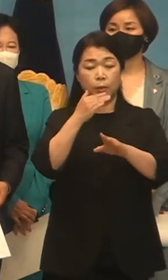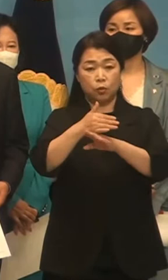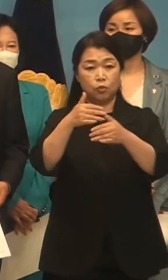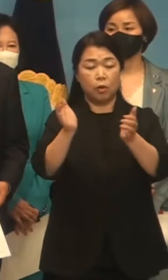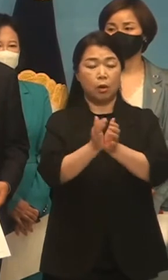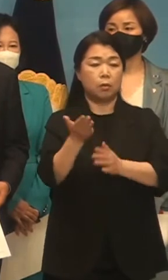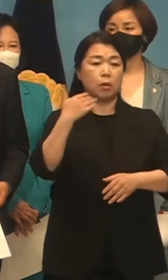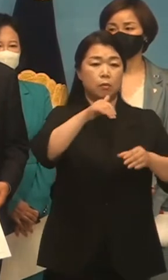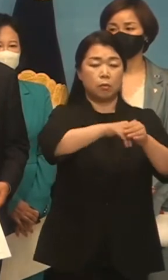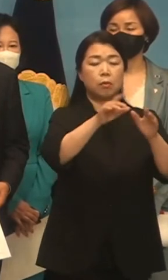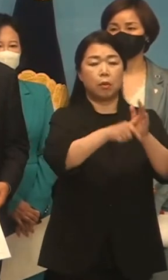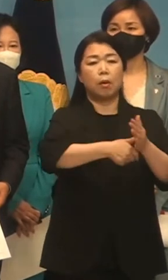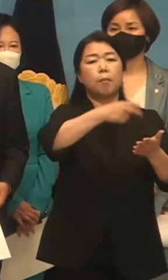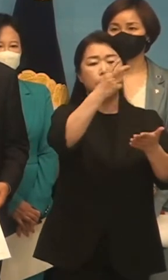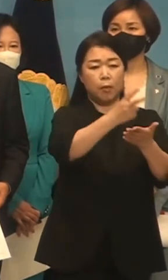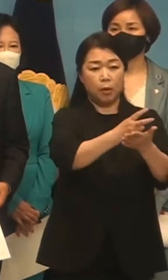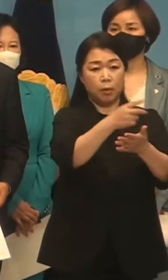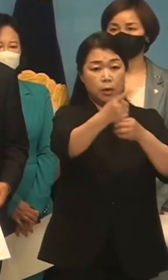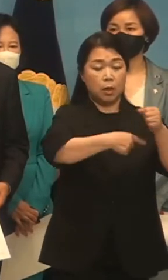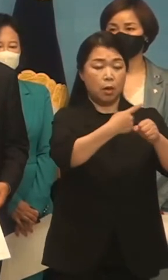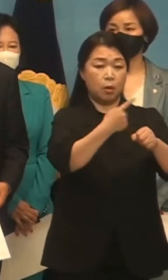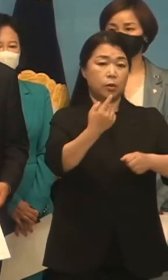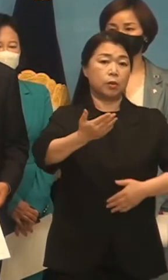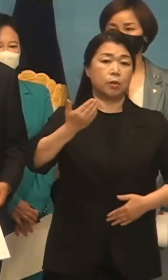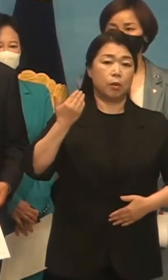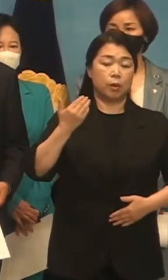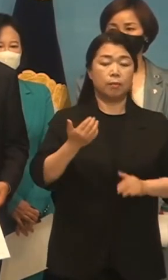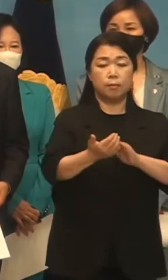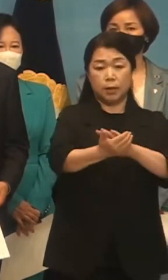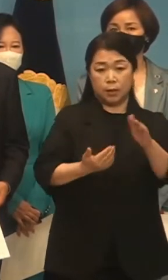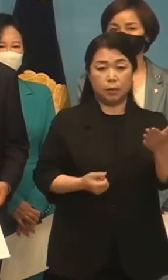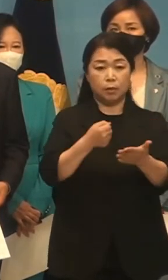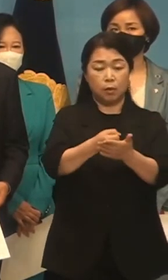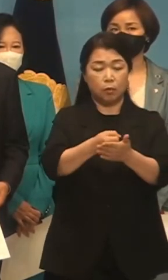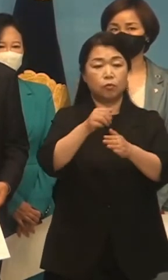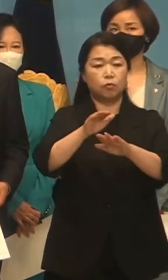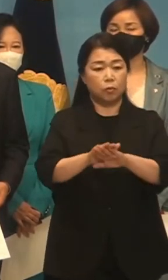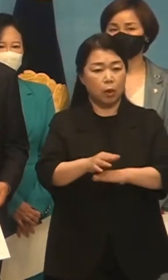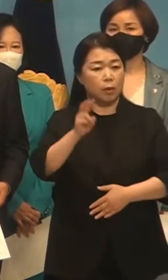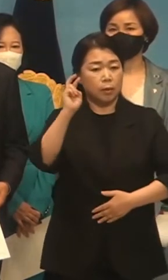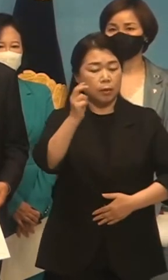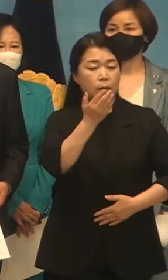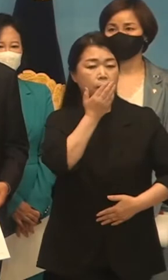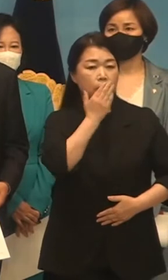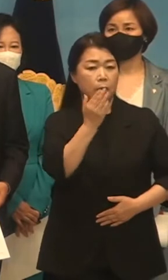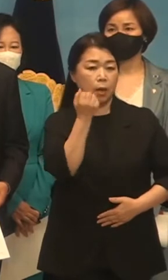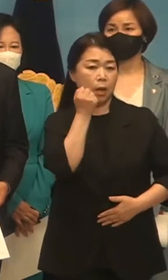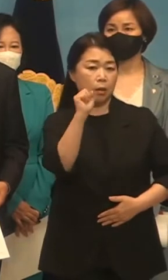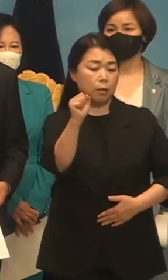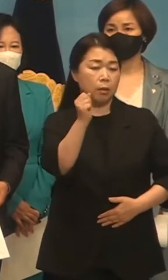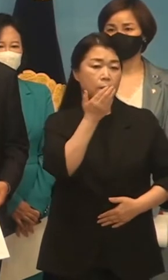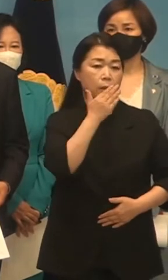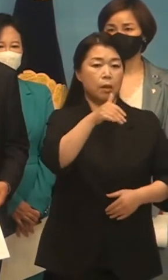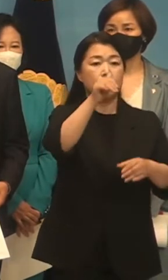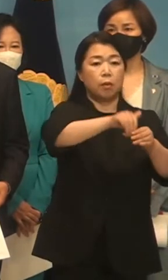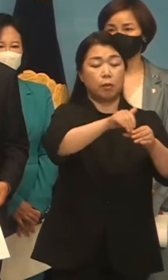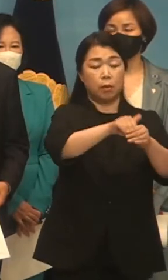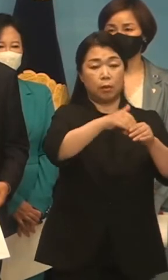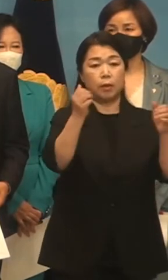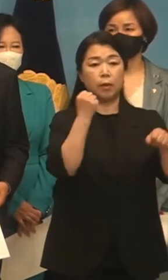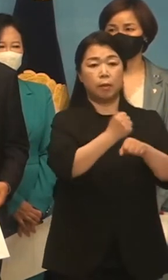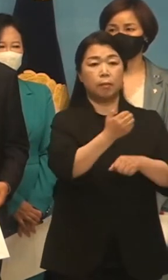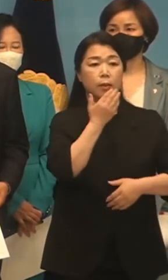총선 때도 룰을 1년 전에 정함으로써 예측 가능한 총선을 치를 수